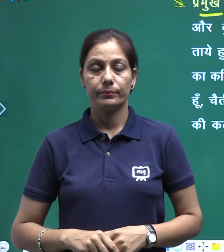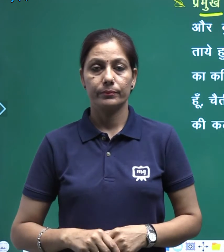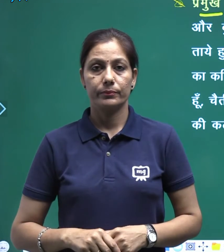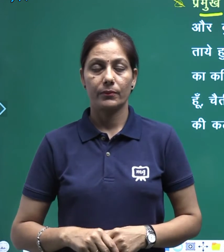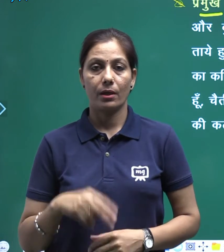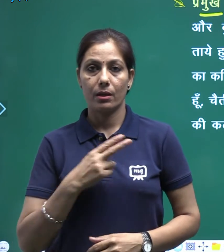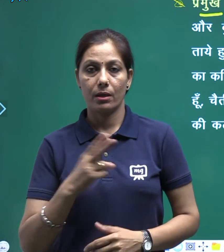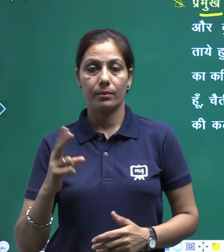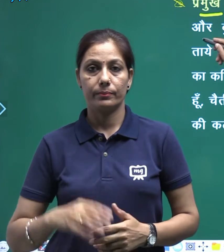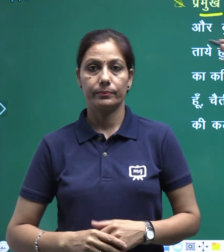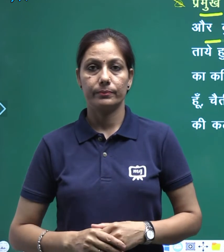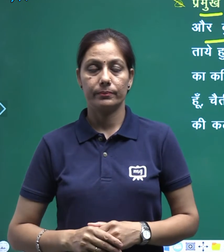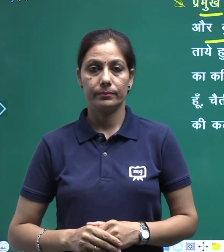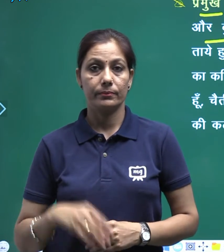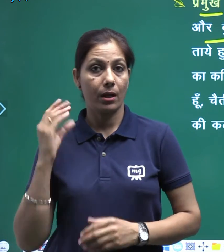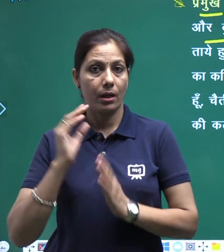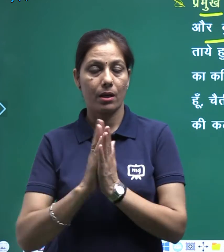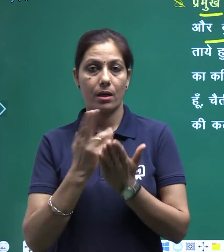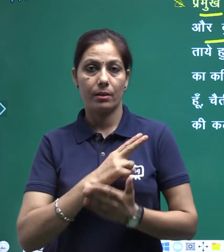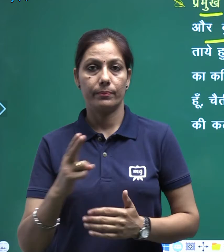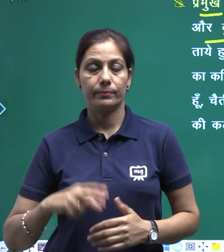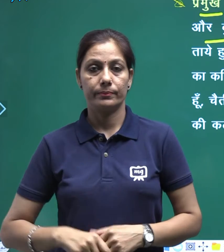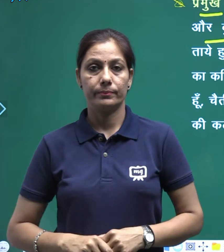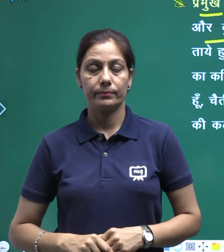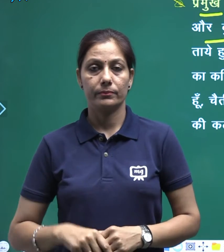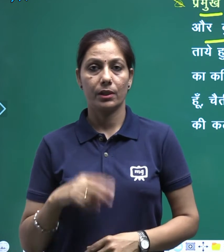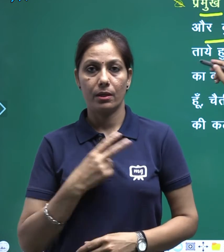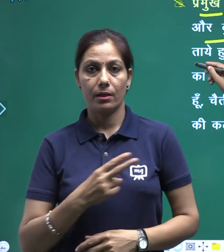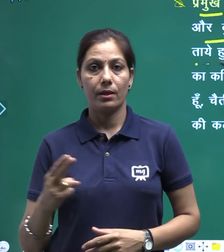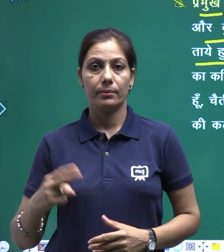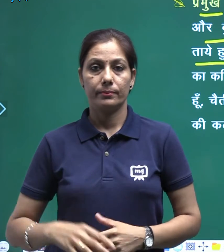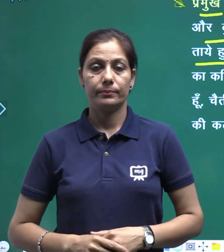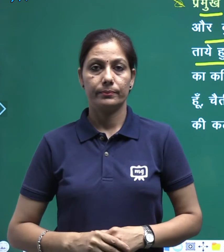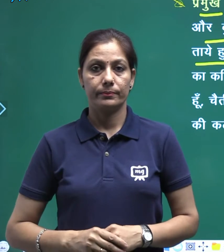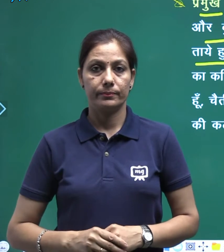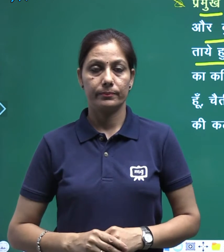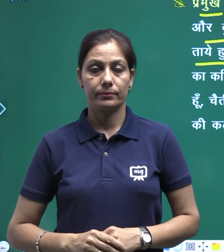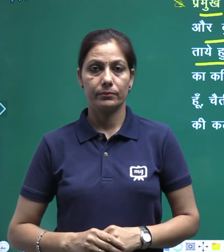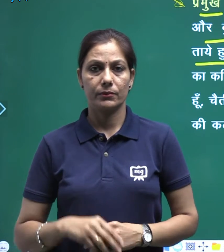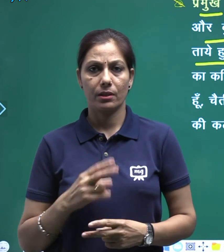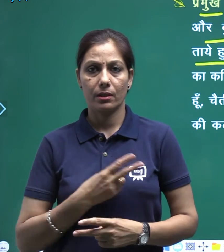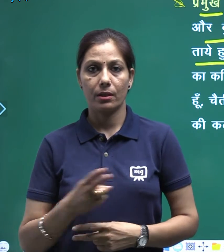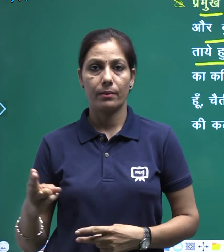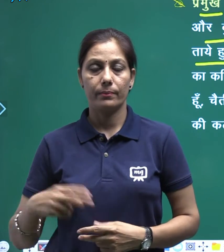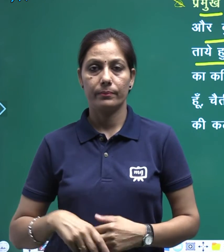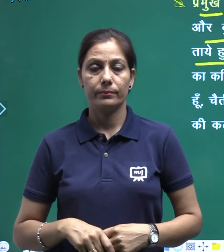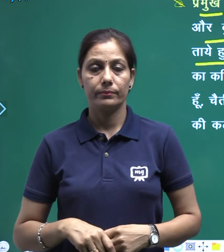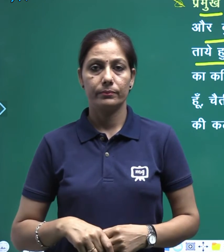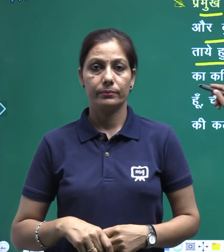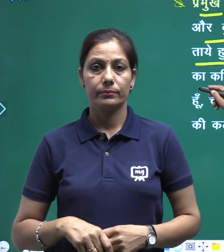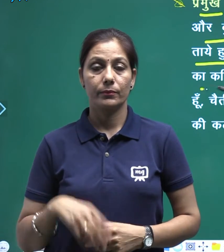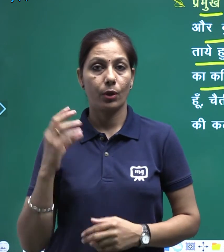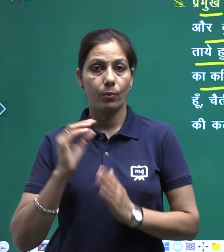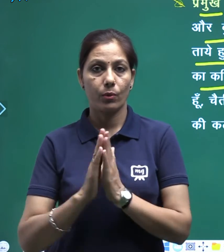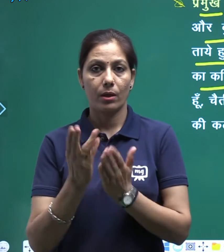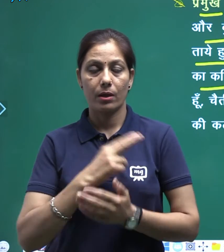गुलाब और बुलबुल, दिंगत, ताप के ताए हुए दिन, शब्द, उस जनपद का